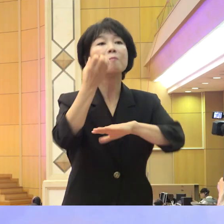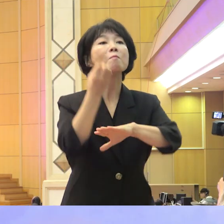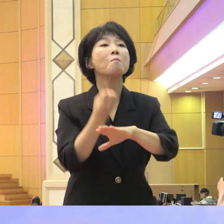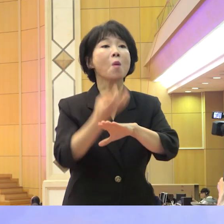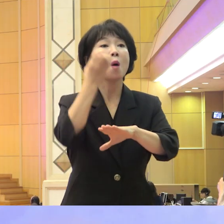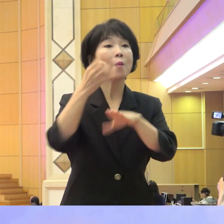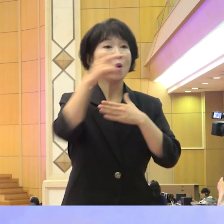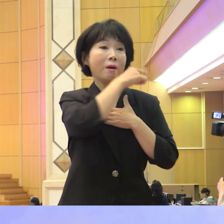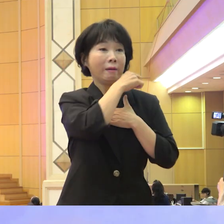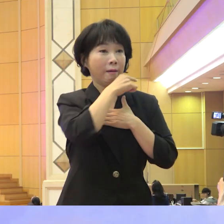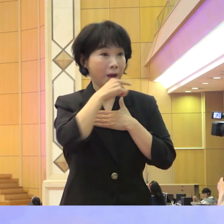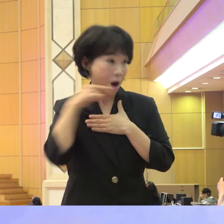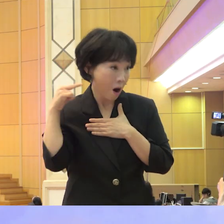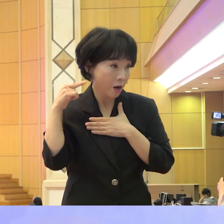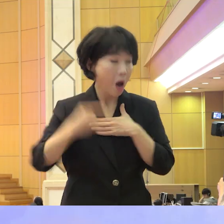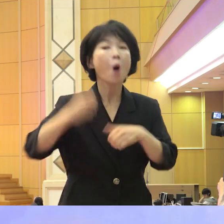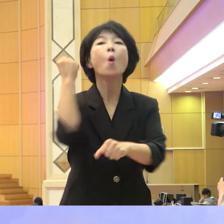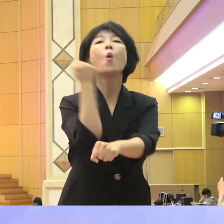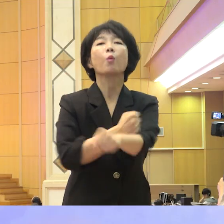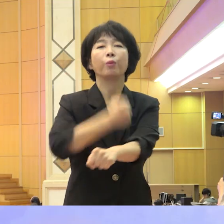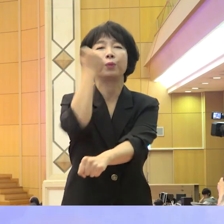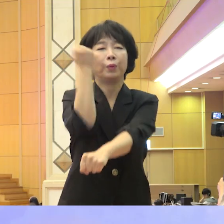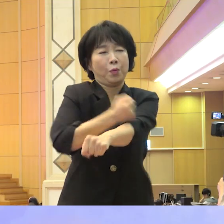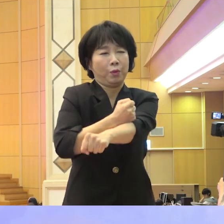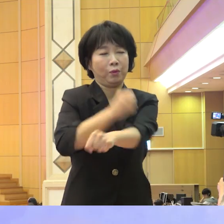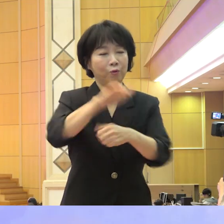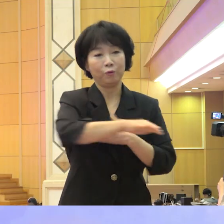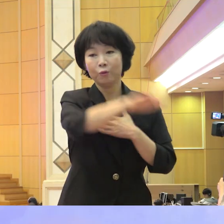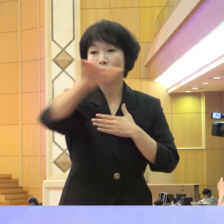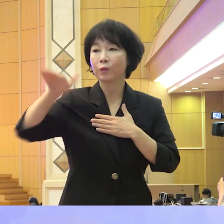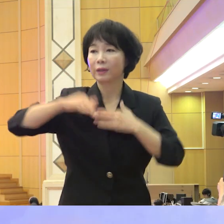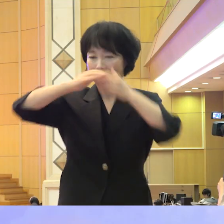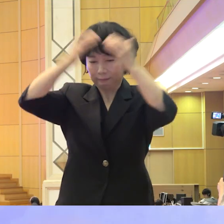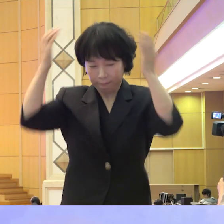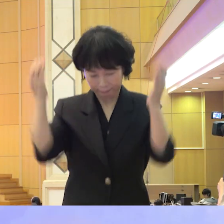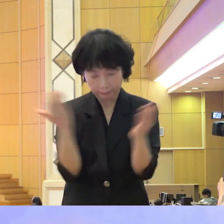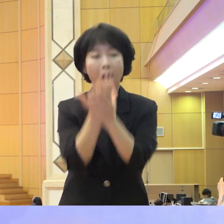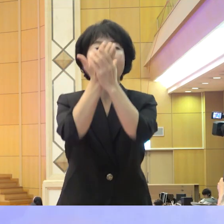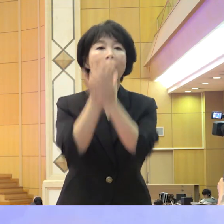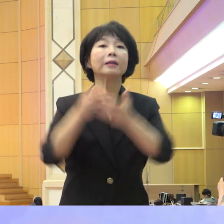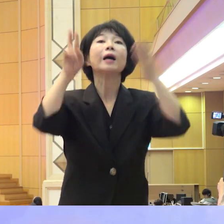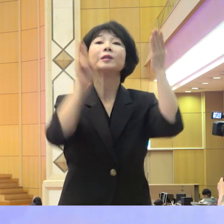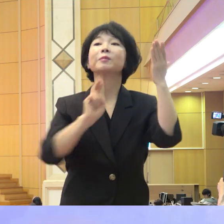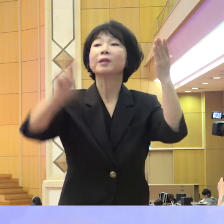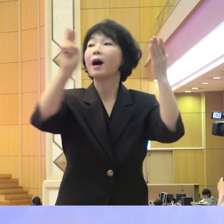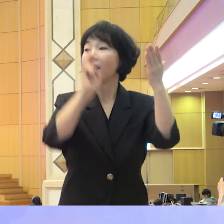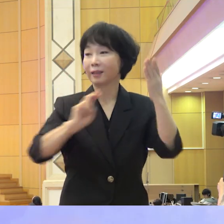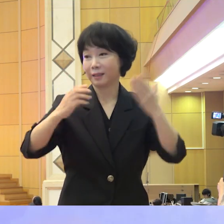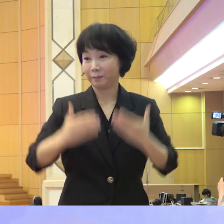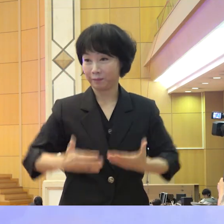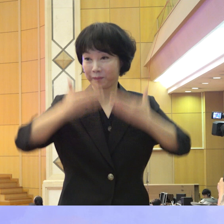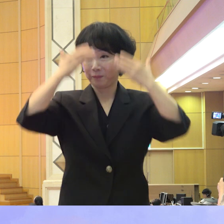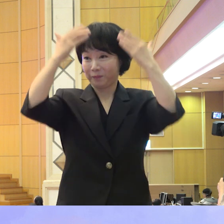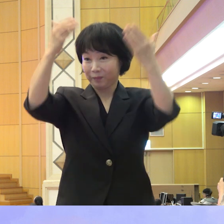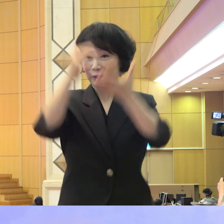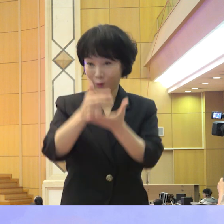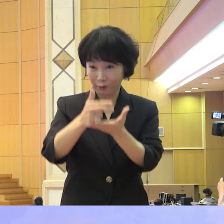거룩한 보혈의 공로를 우리 다 찬양을 합시다.